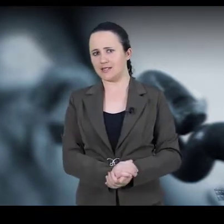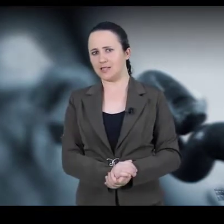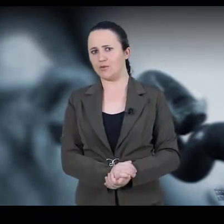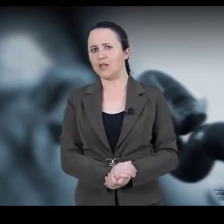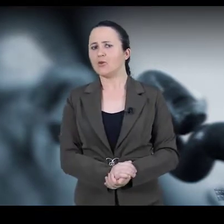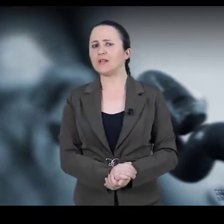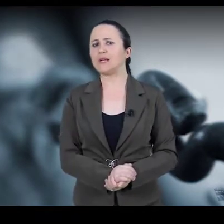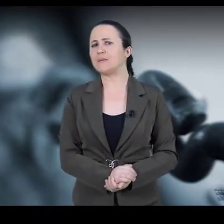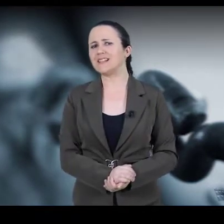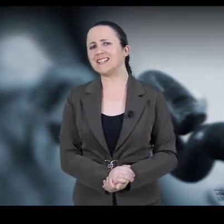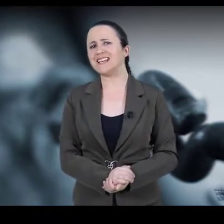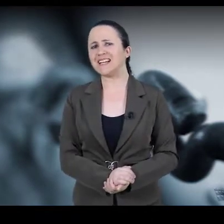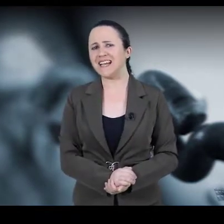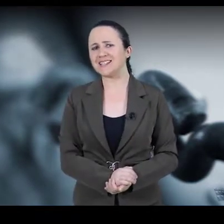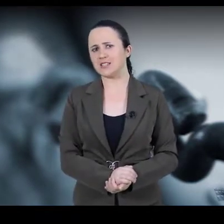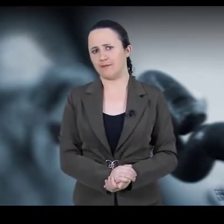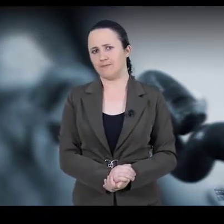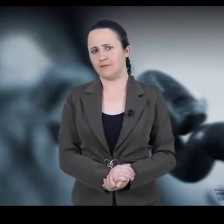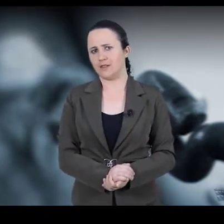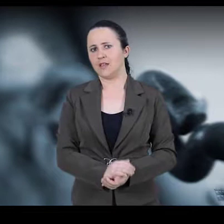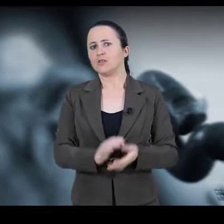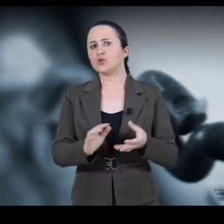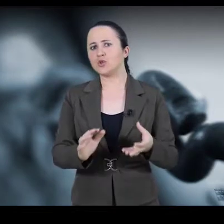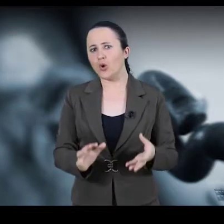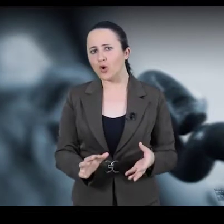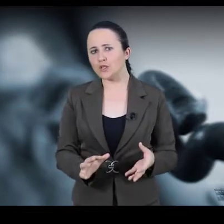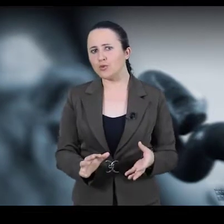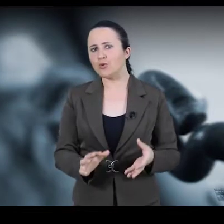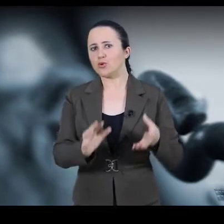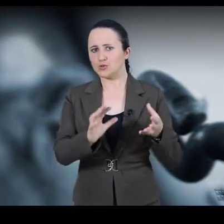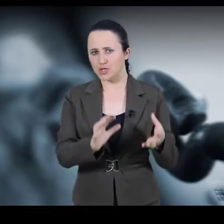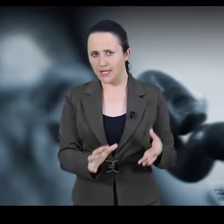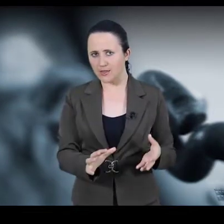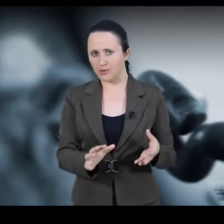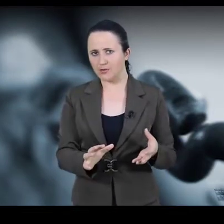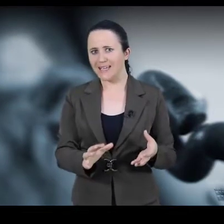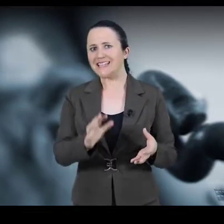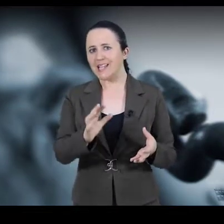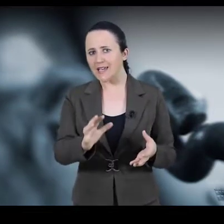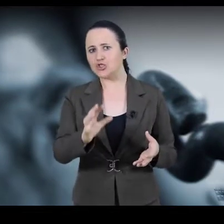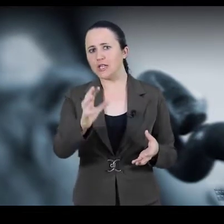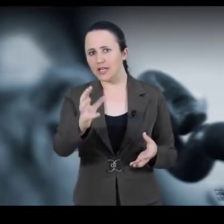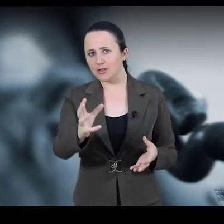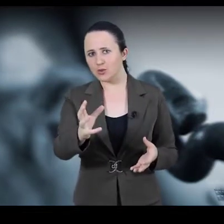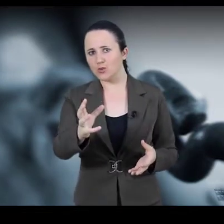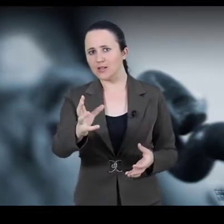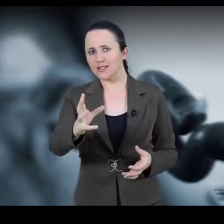declaração quanto à liberdade de crença. Todo o sujeito tem direito de